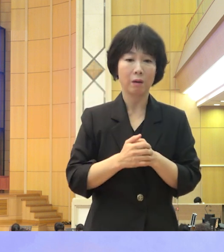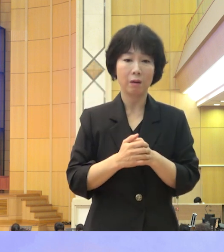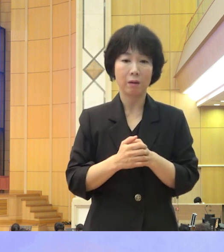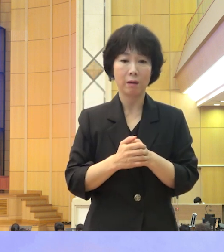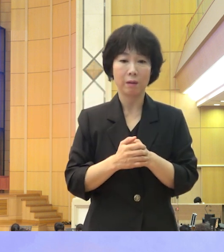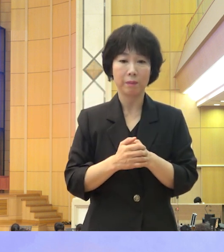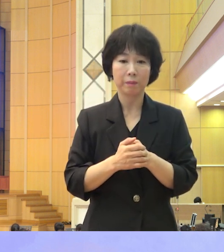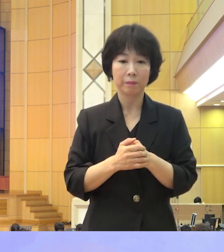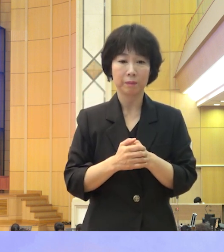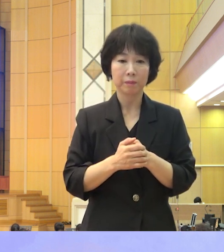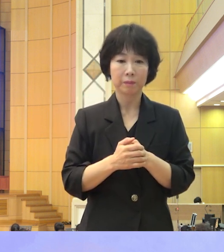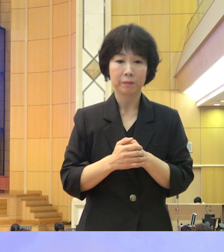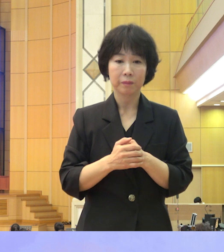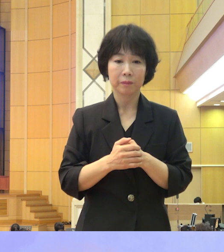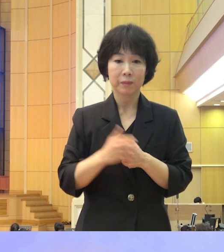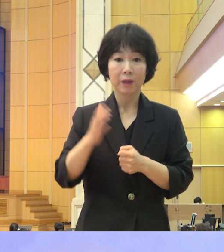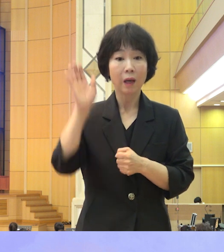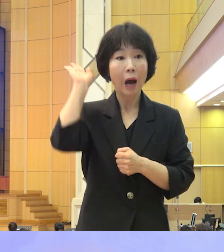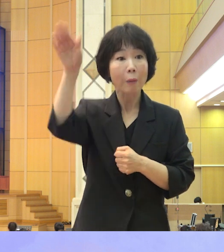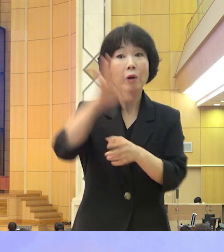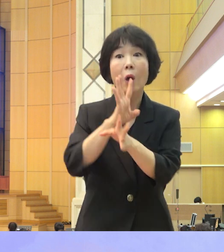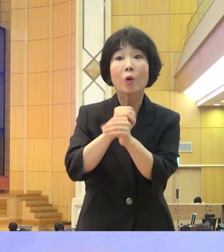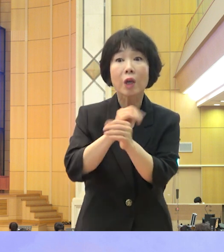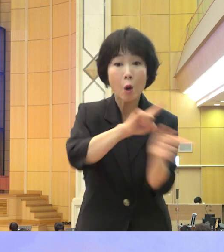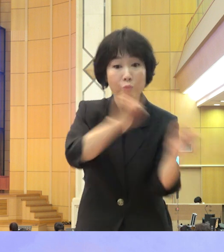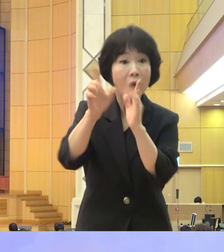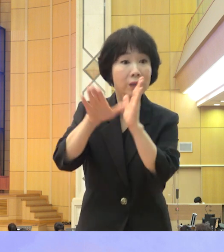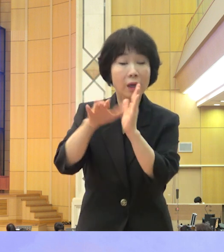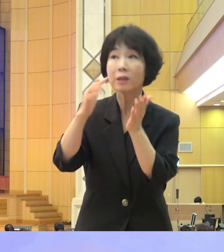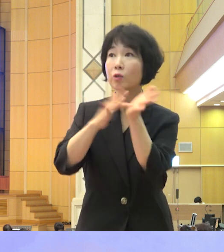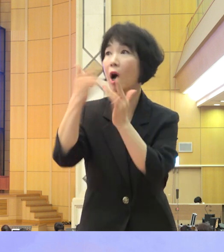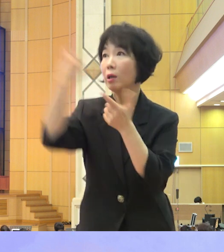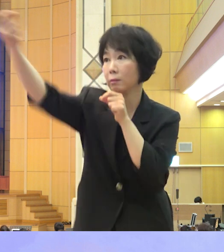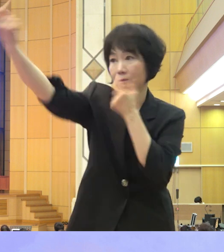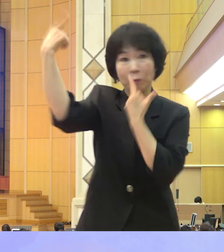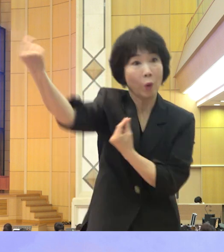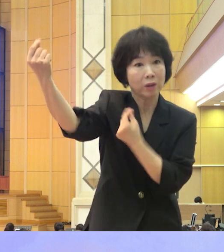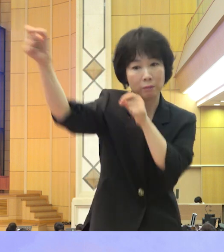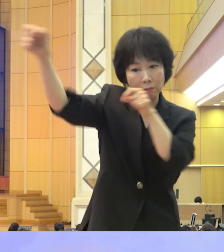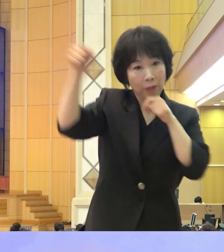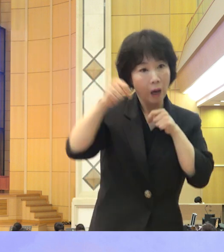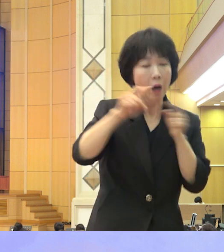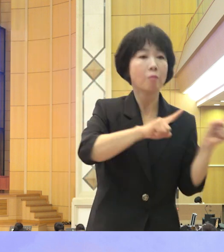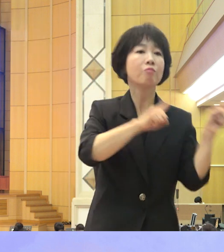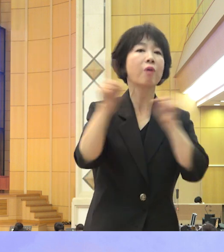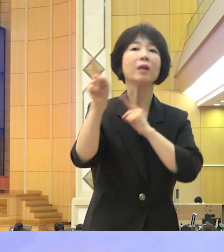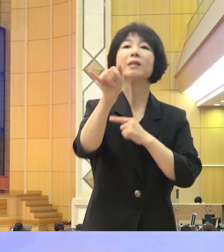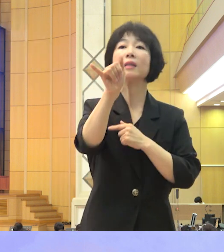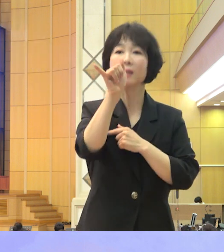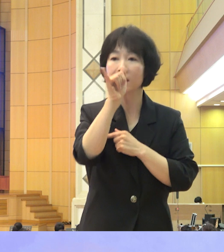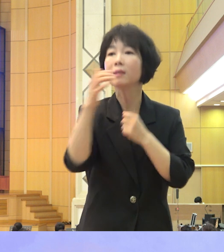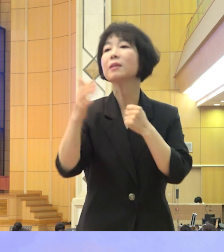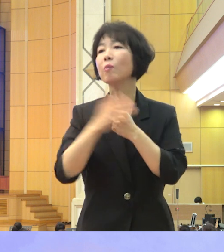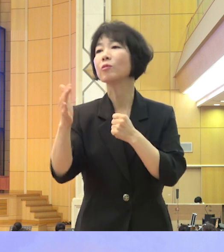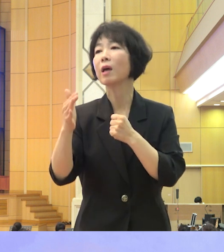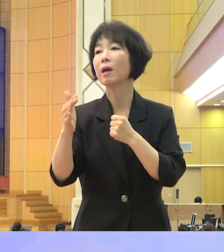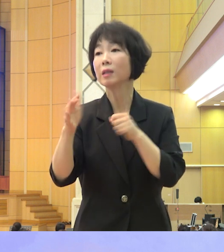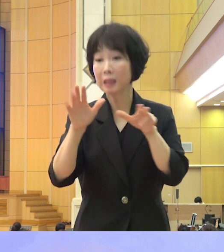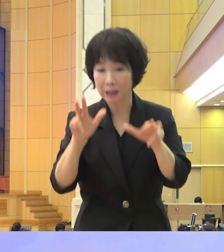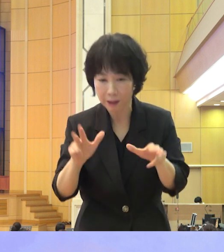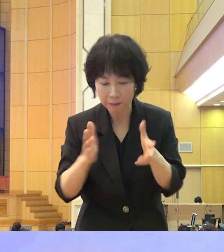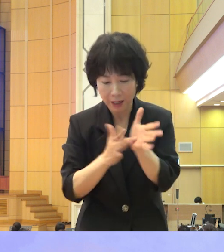내가 부활 때에 부활할 수 있다는 그런 부활이 있기 때문에